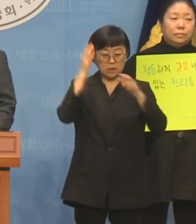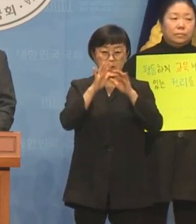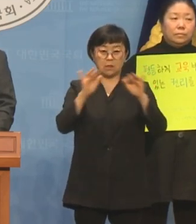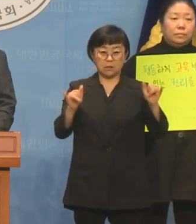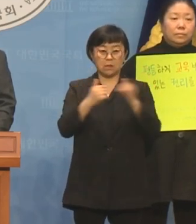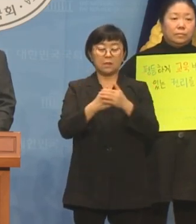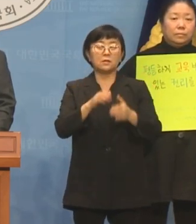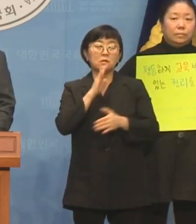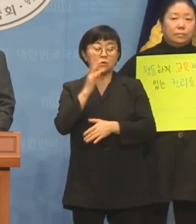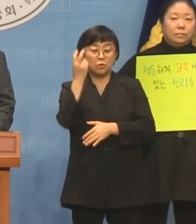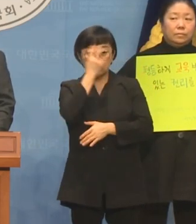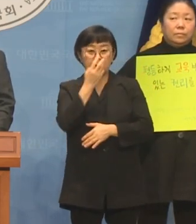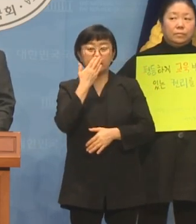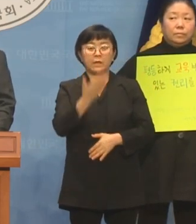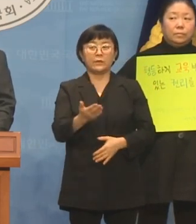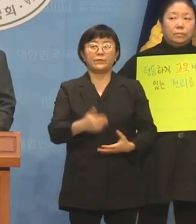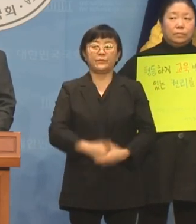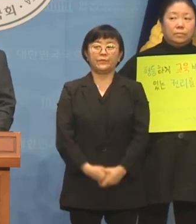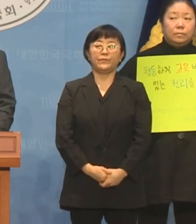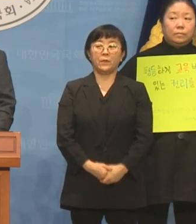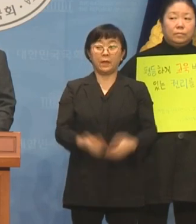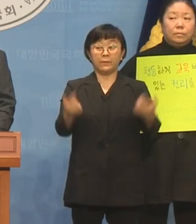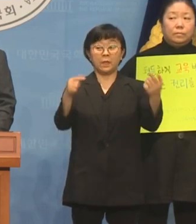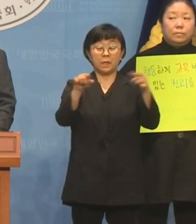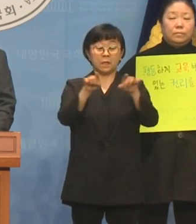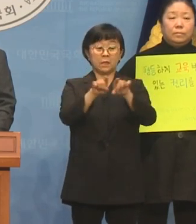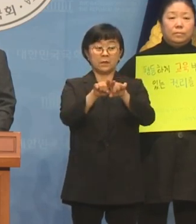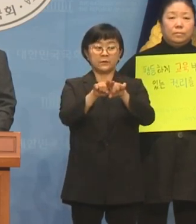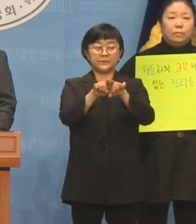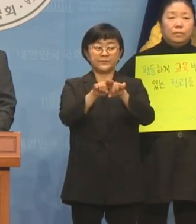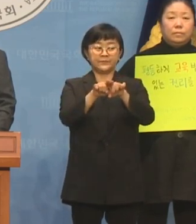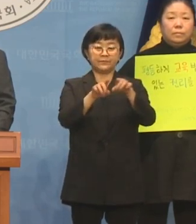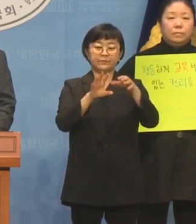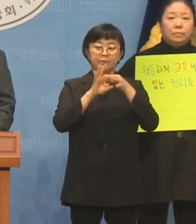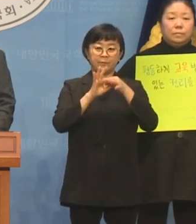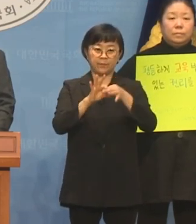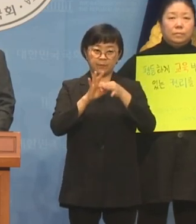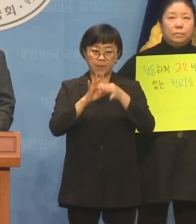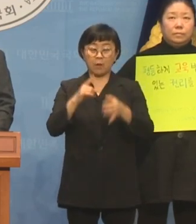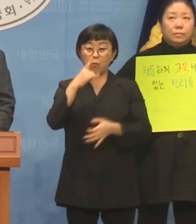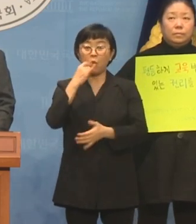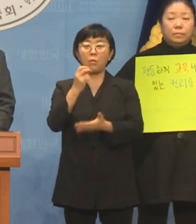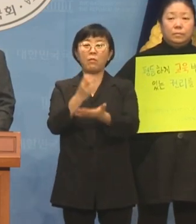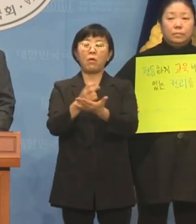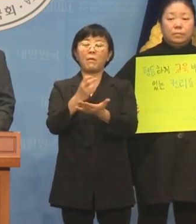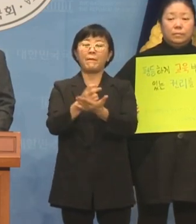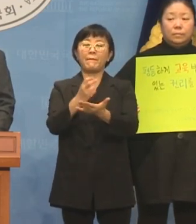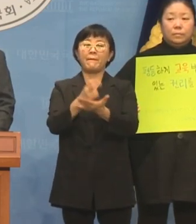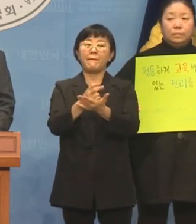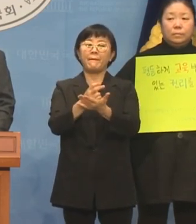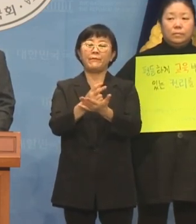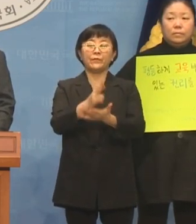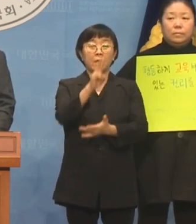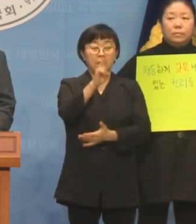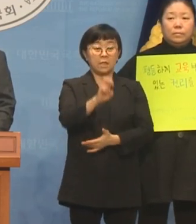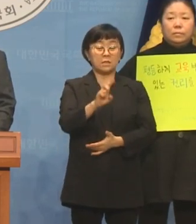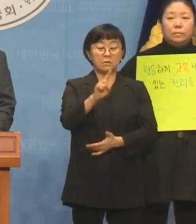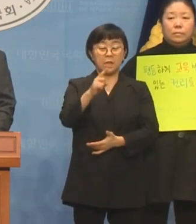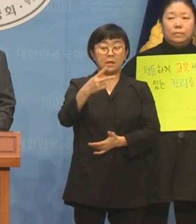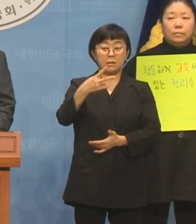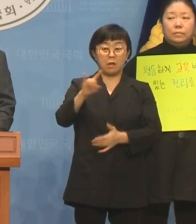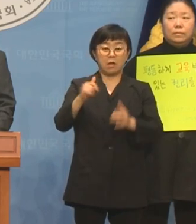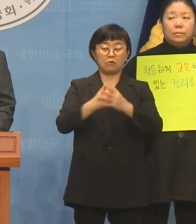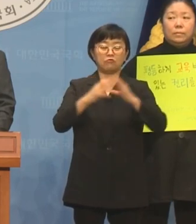실태조사가 이루어지리라 이렇게 생각이 되고 그와 더불어서 관련된 모법이 꼭 21대 국회